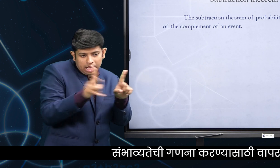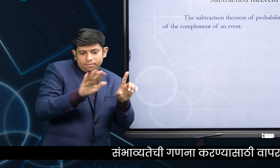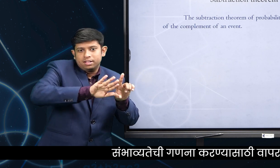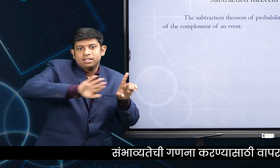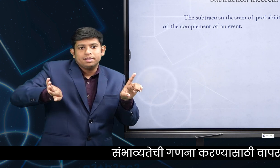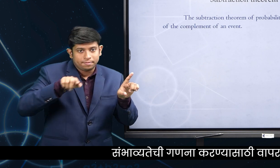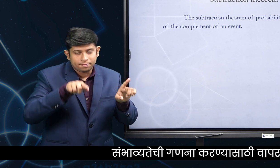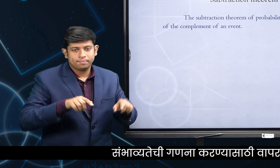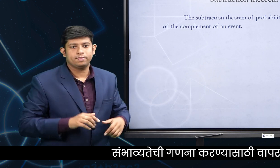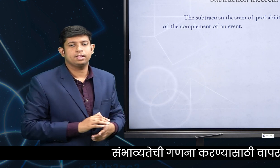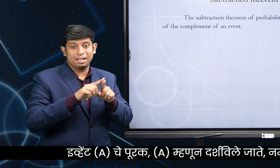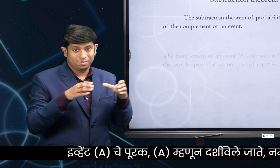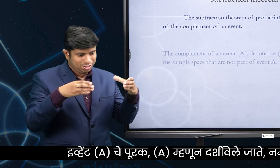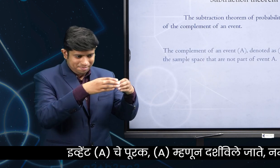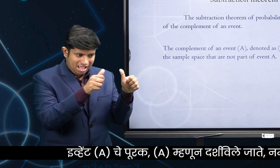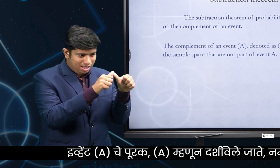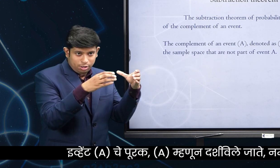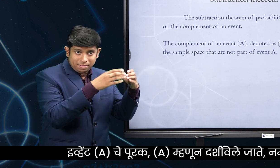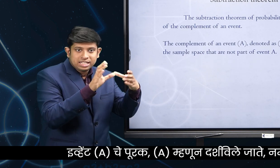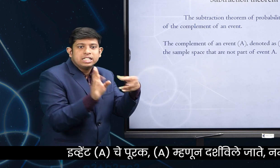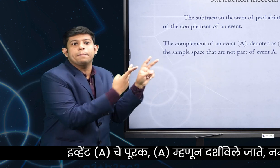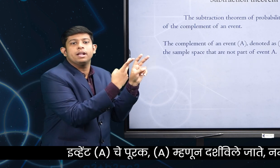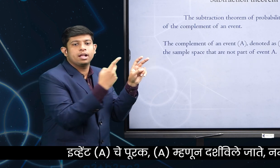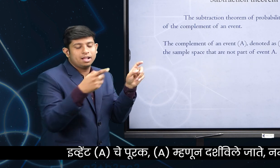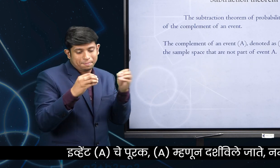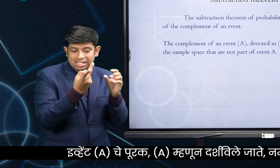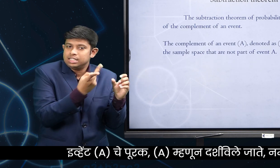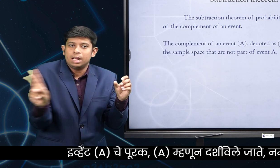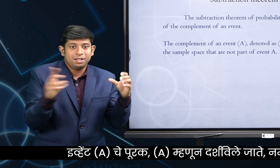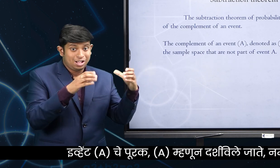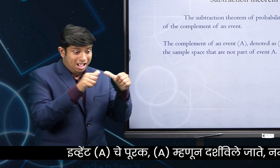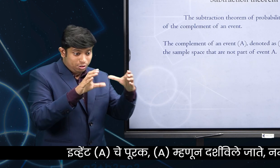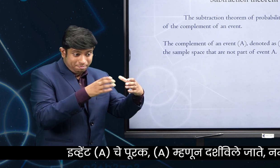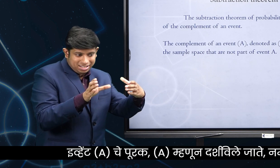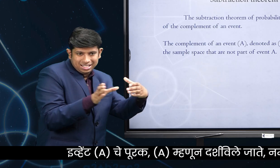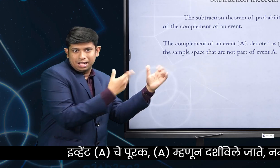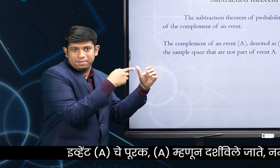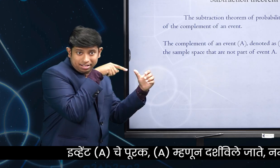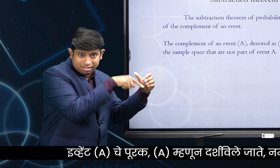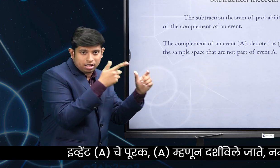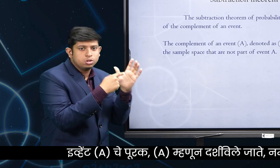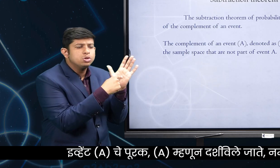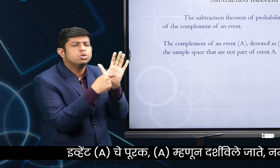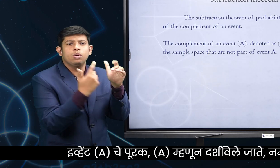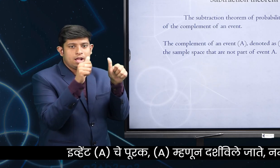जाते. इव्हेंट ए चे पूरक ए म्हणून दर्शवले जाते. नमुना जागेतील सर्व